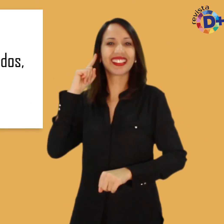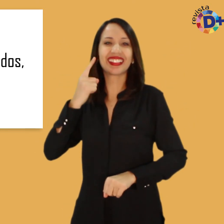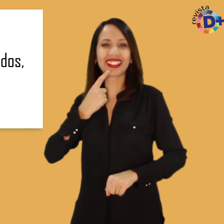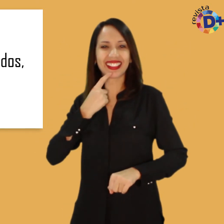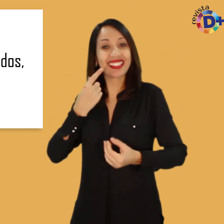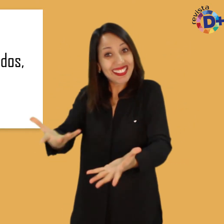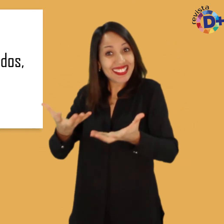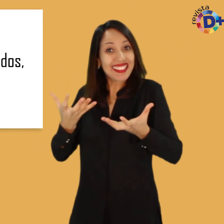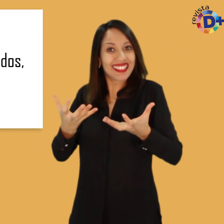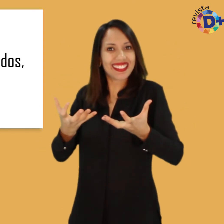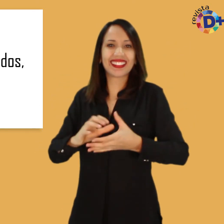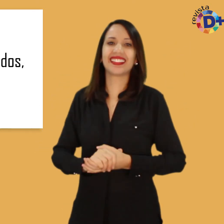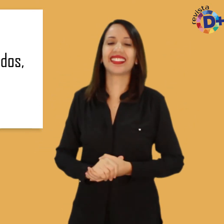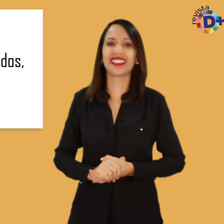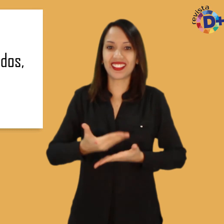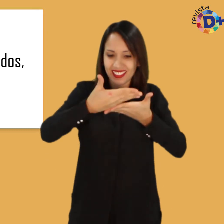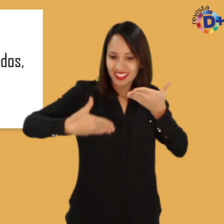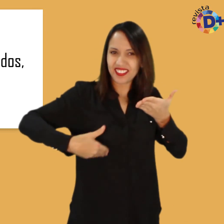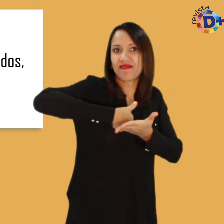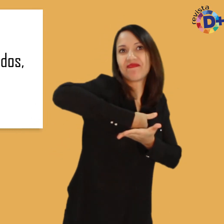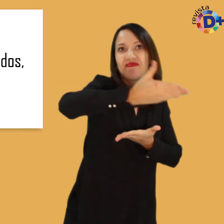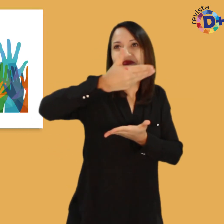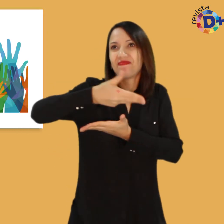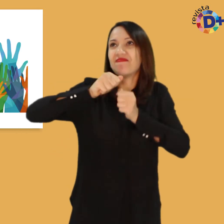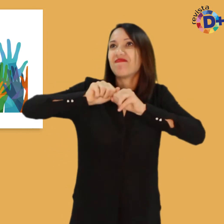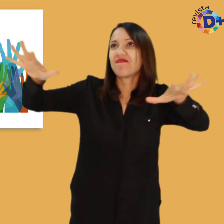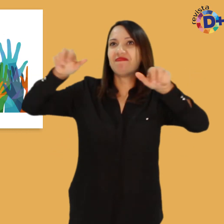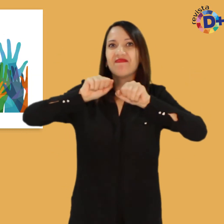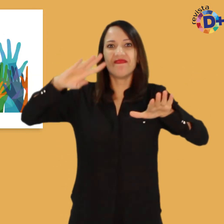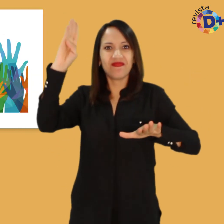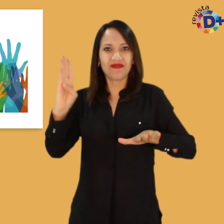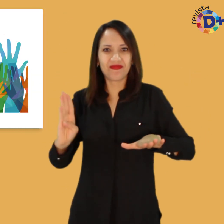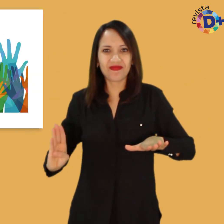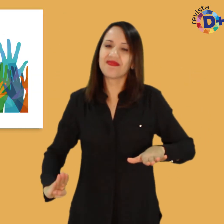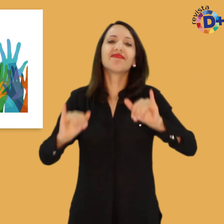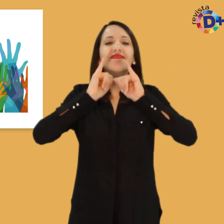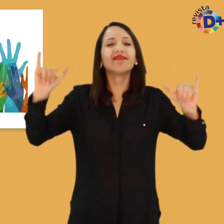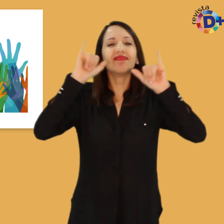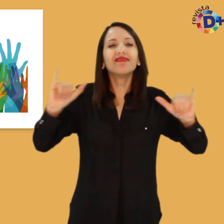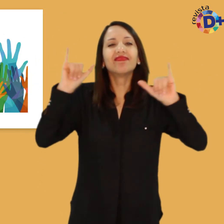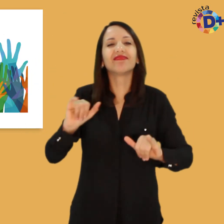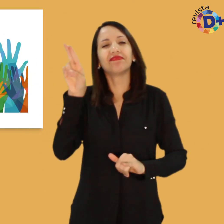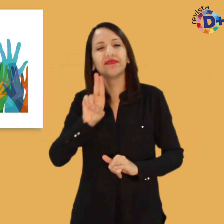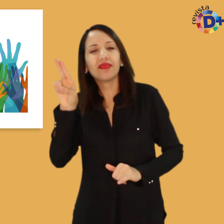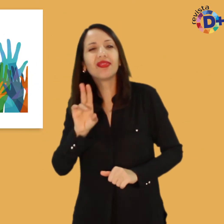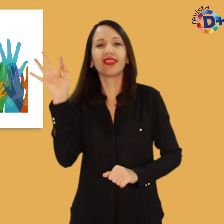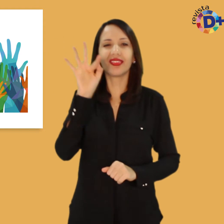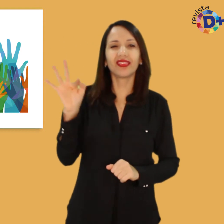Esse manifesto espalhou-se Brasil afora, sendo divulgado nos meios acadêmicos, em eventos sobre surdez